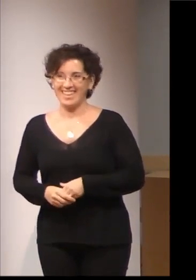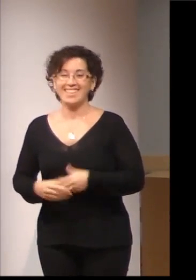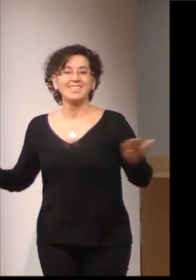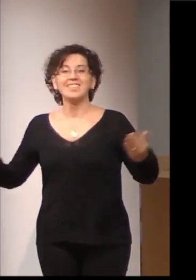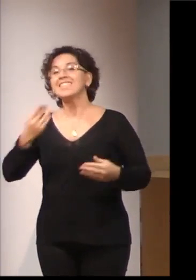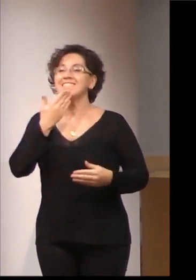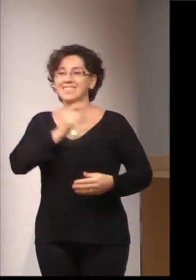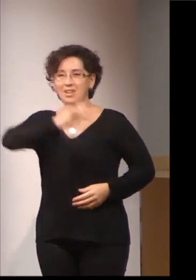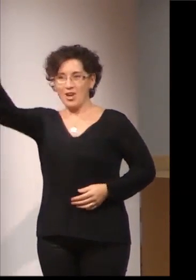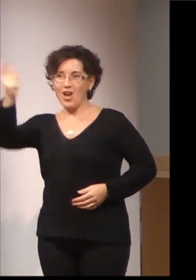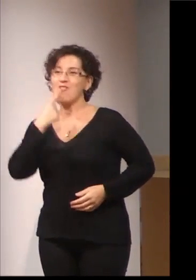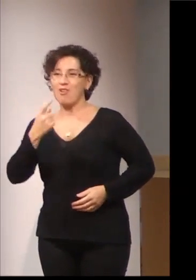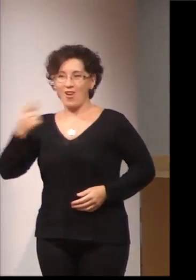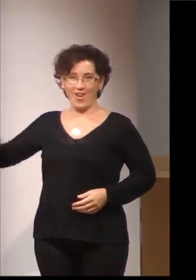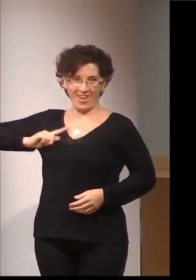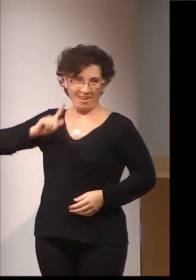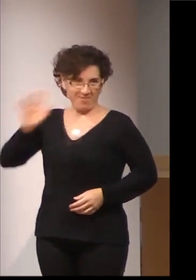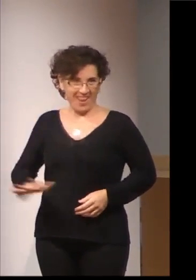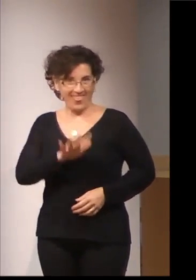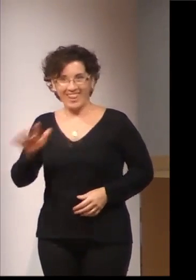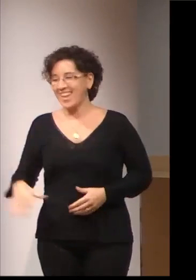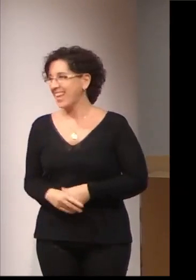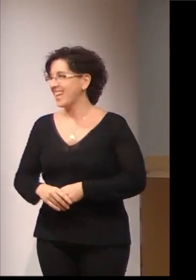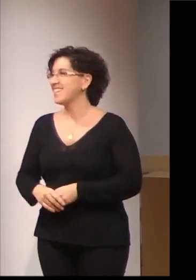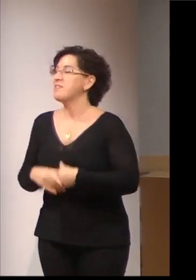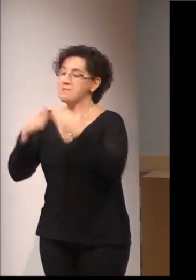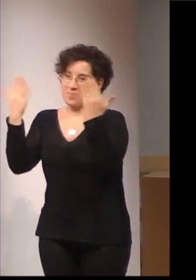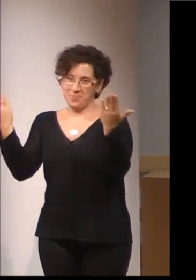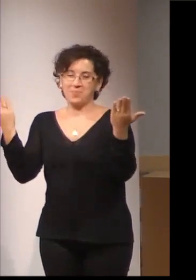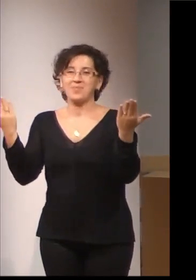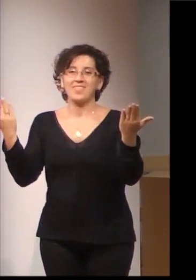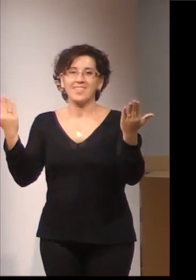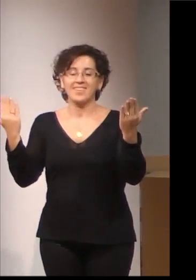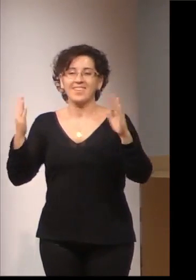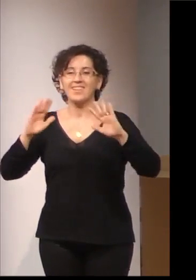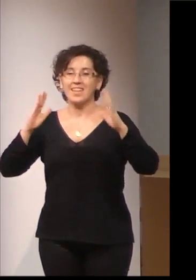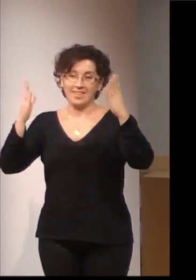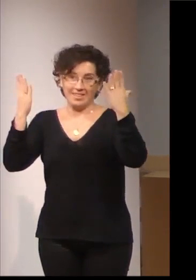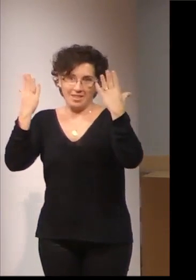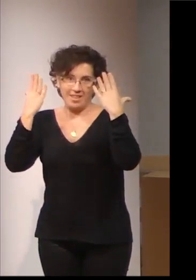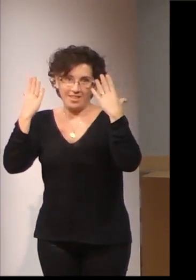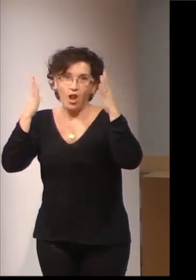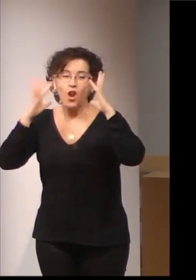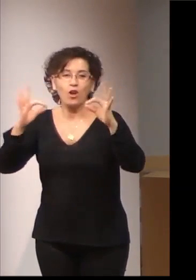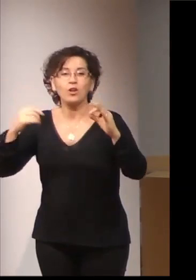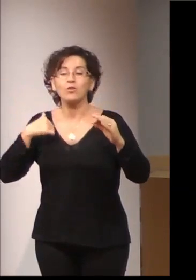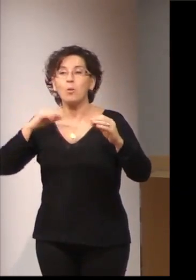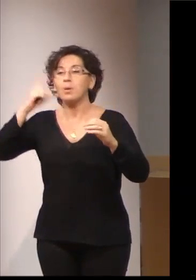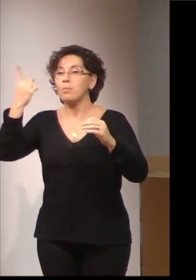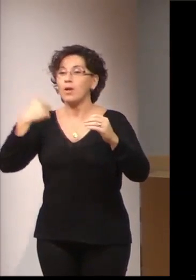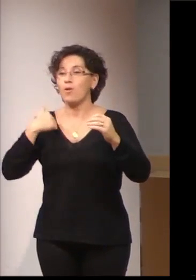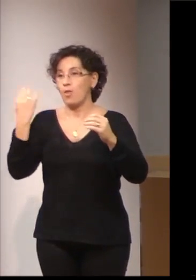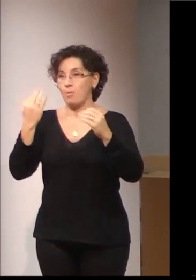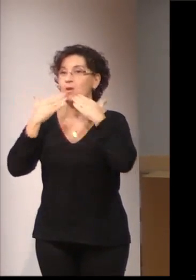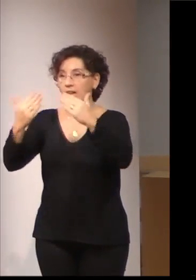Tarjeta roja, me ha sacado ya. No puedo comenzar, lo comprenderéis, sin agradecer al CENELSE y